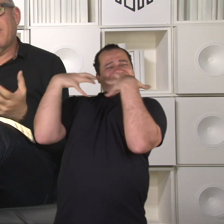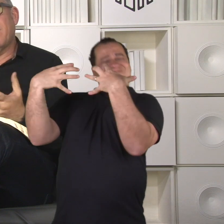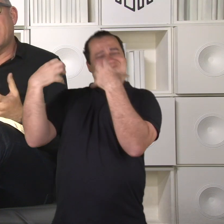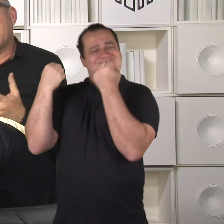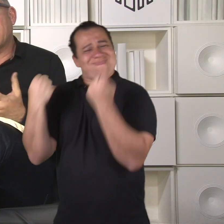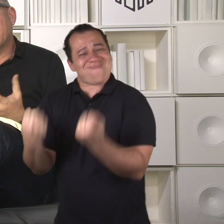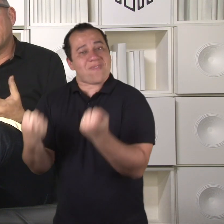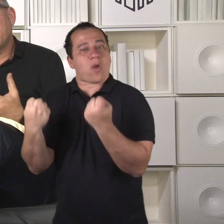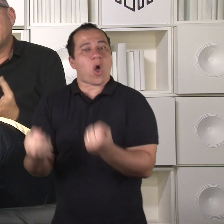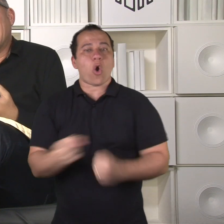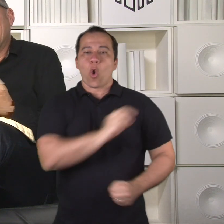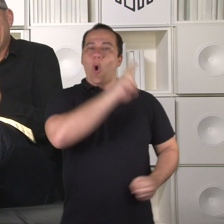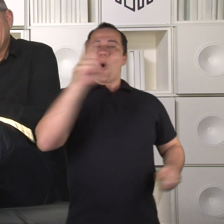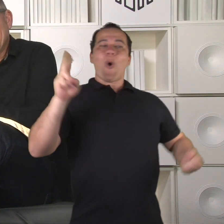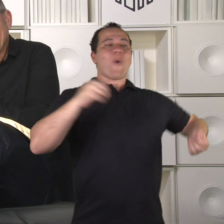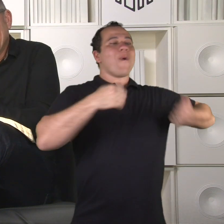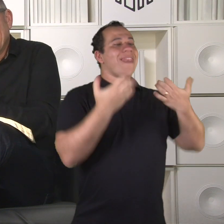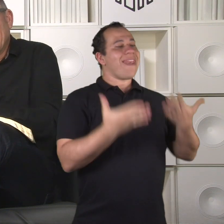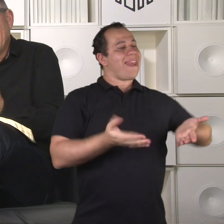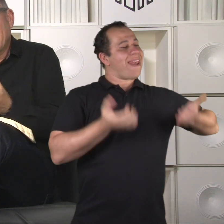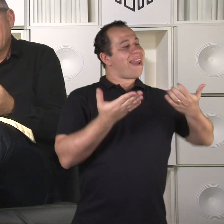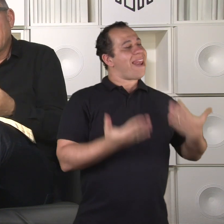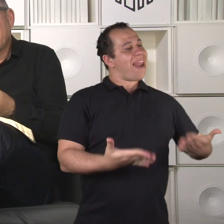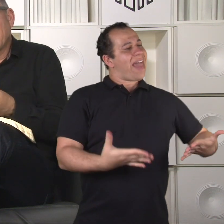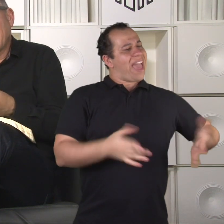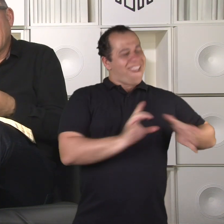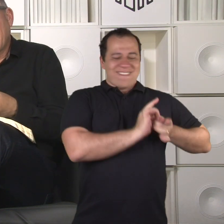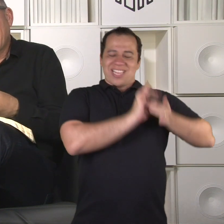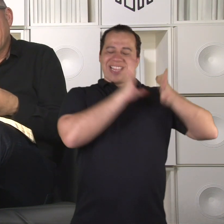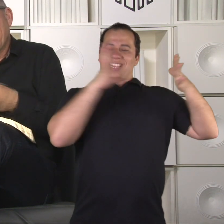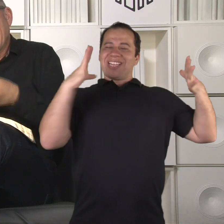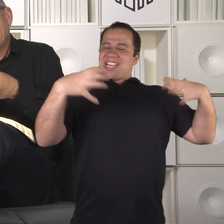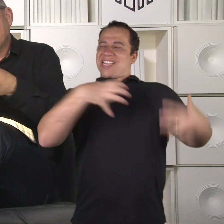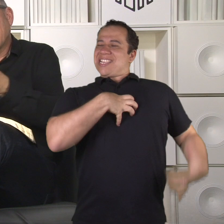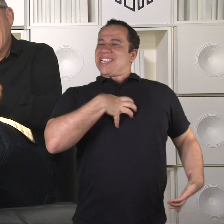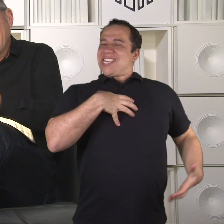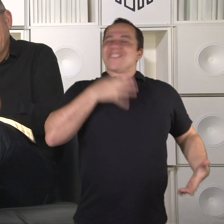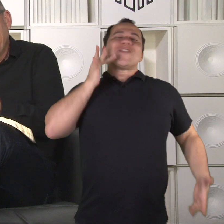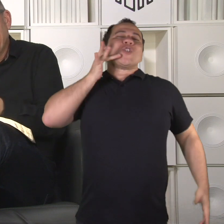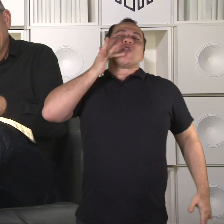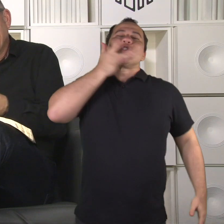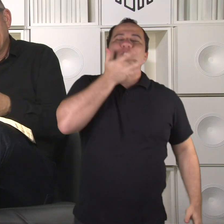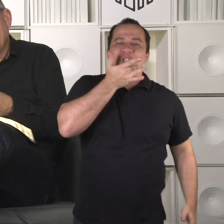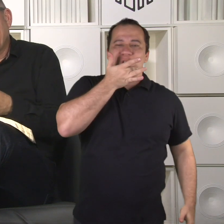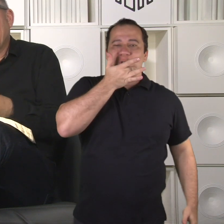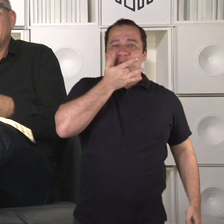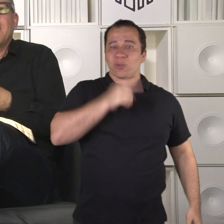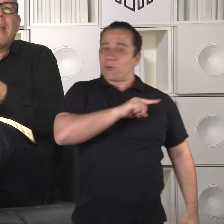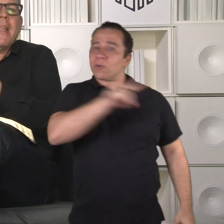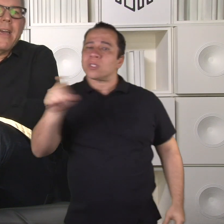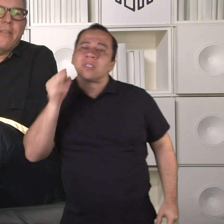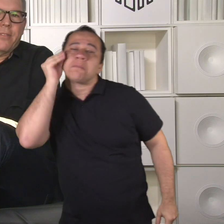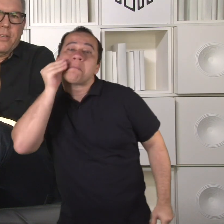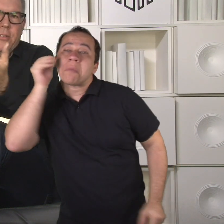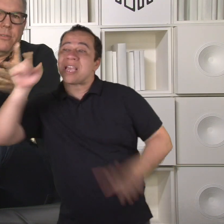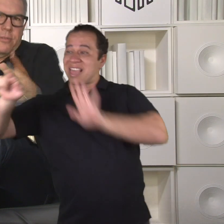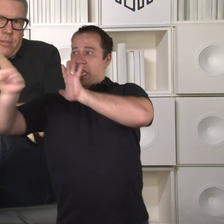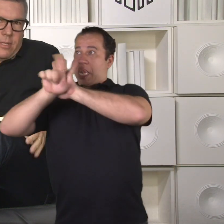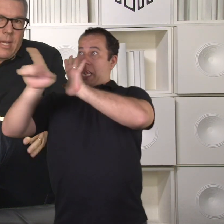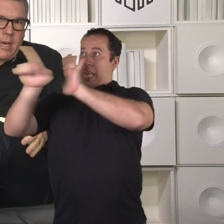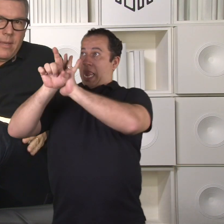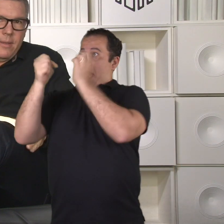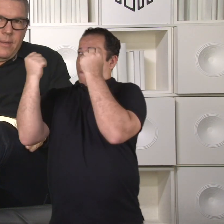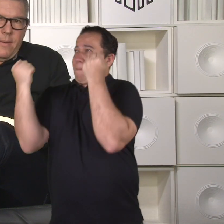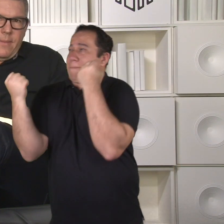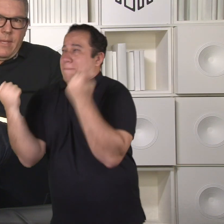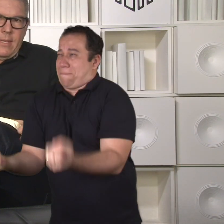você vive debaixo do jugo da graça, desse jugo que é suave, desse fardo que é leve que Jesus